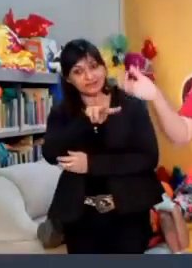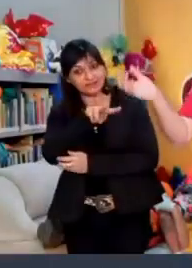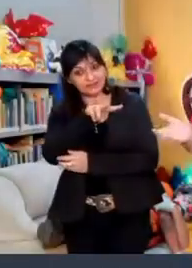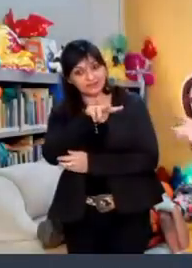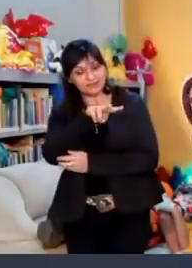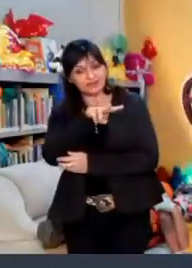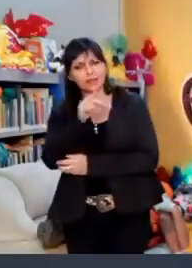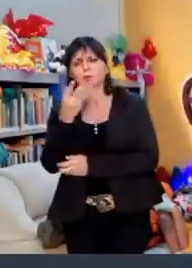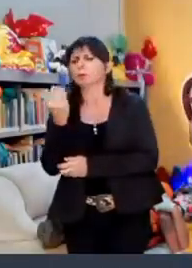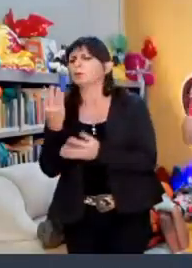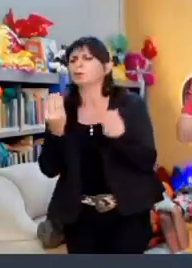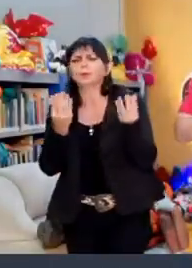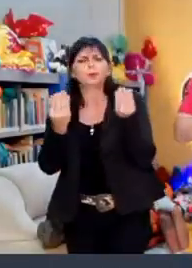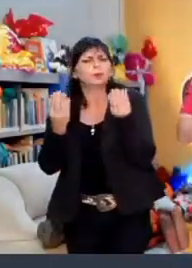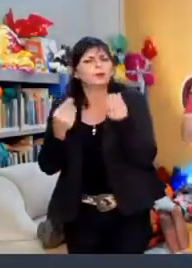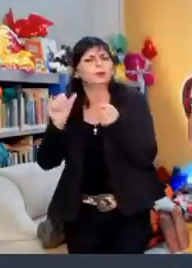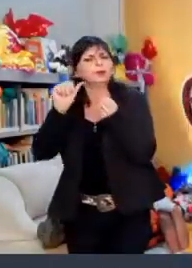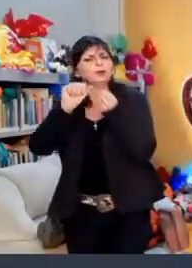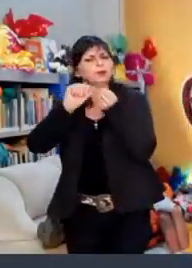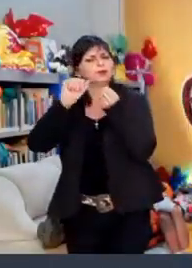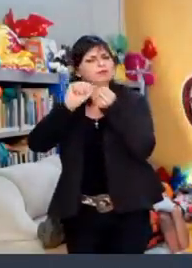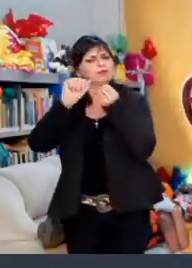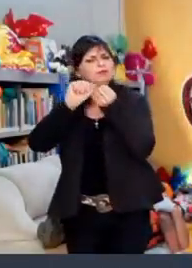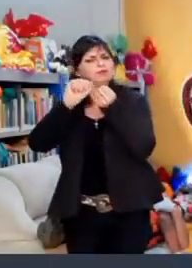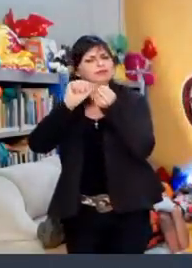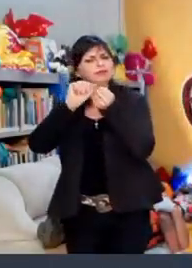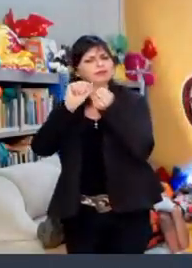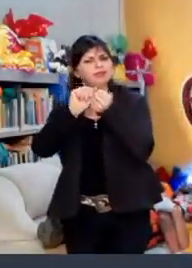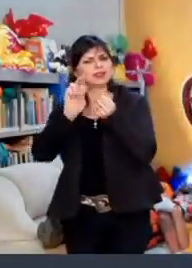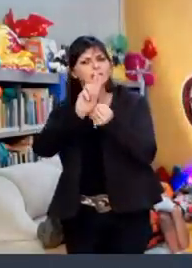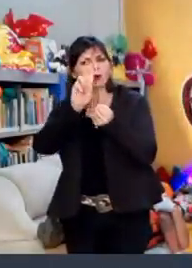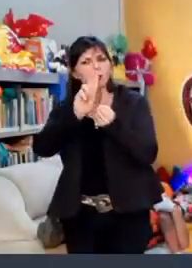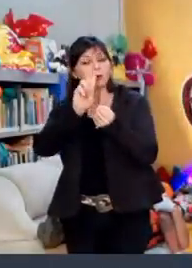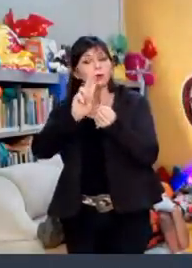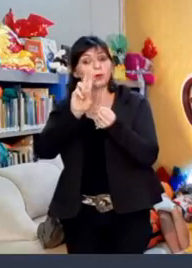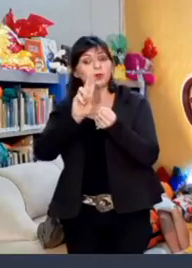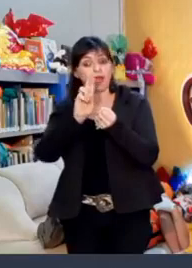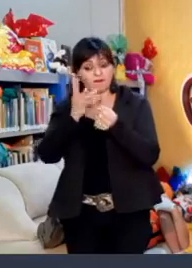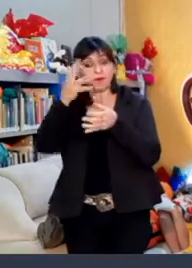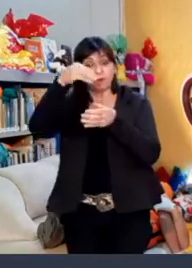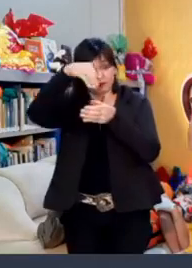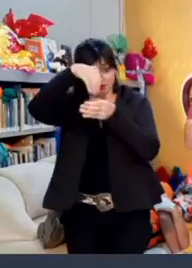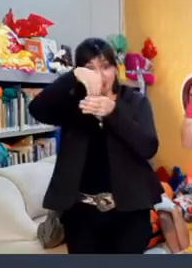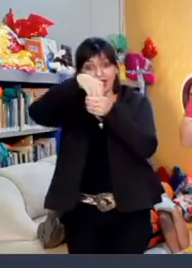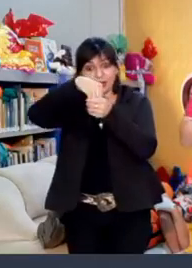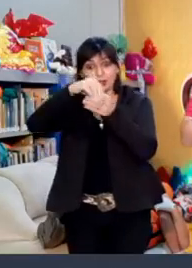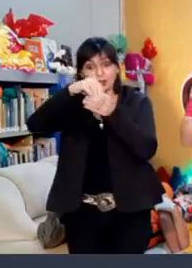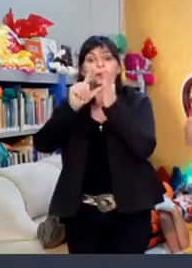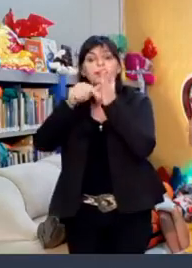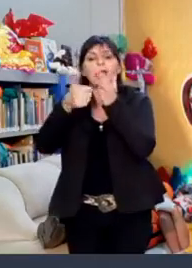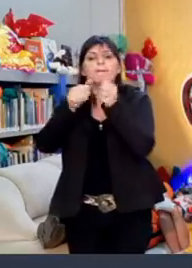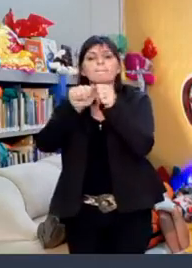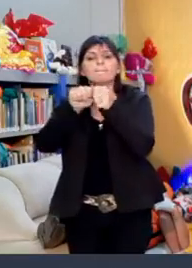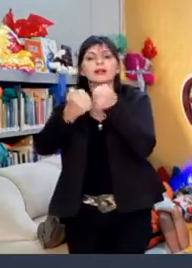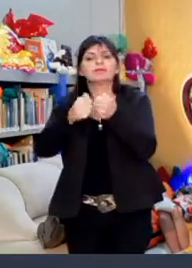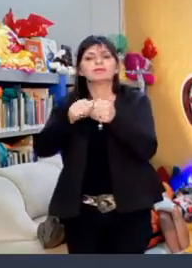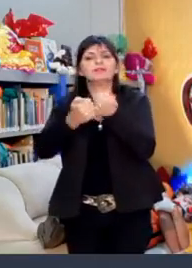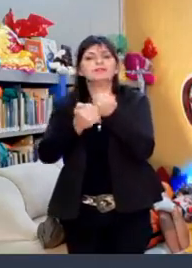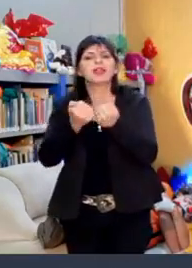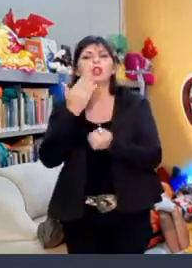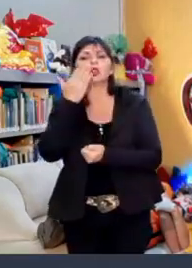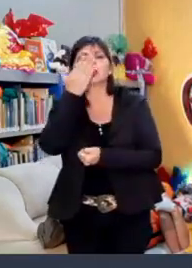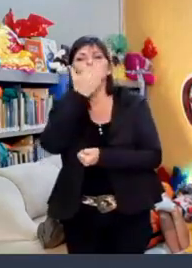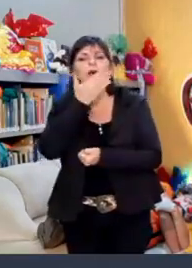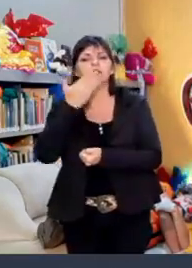Muito se fez, muito se fazia de colocar amendoim aqui dentro, amendoim doce.